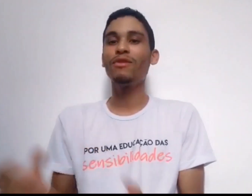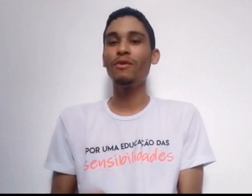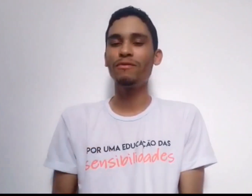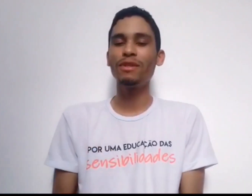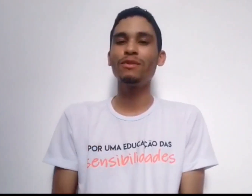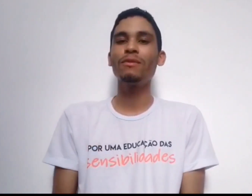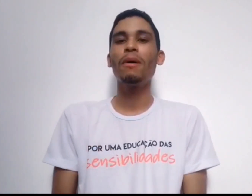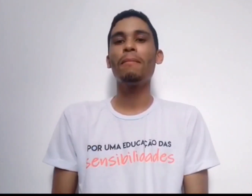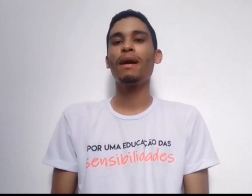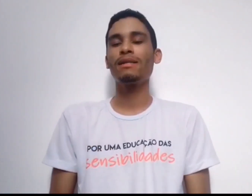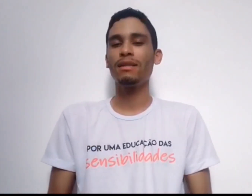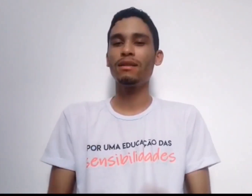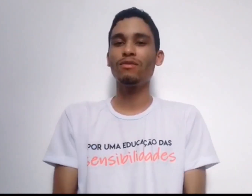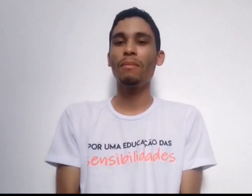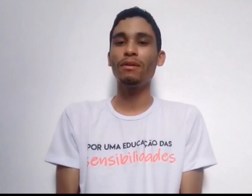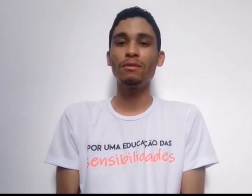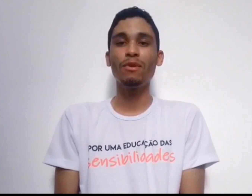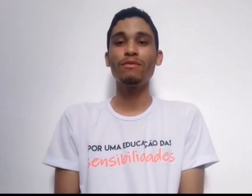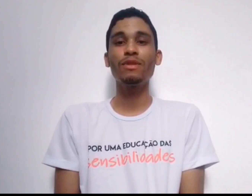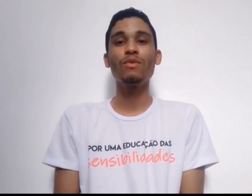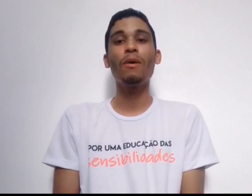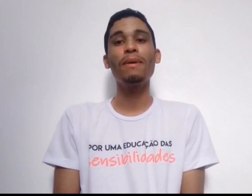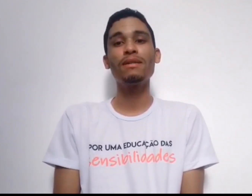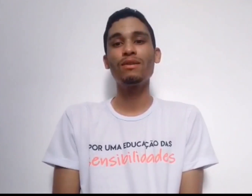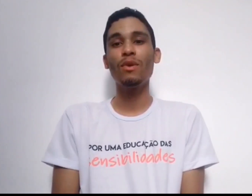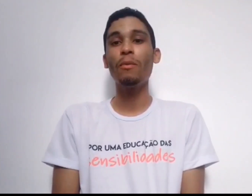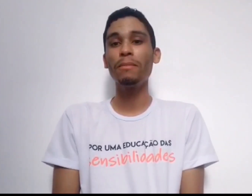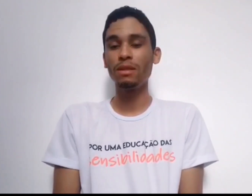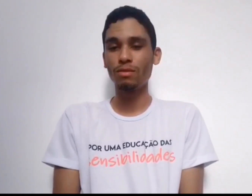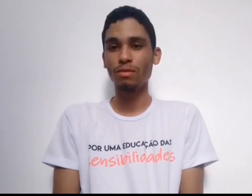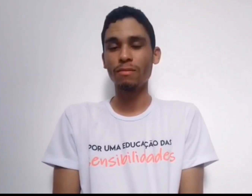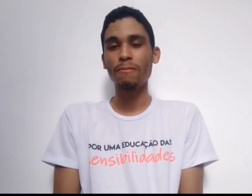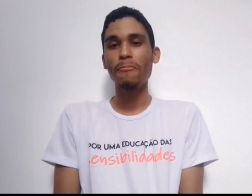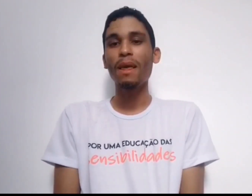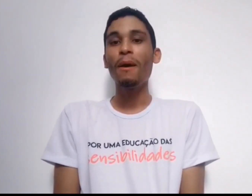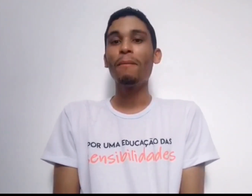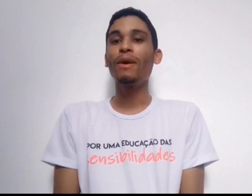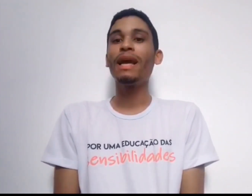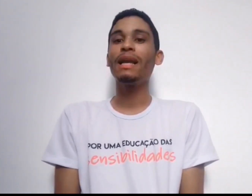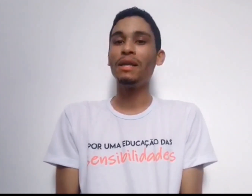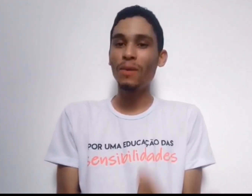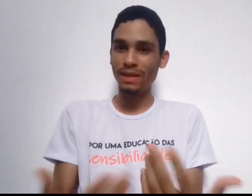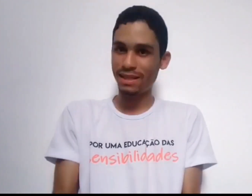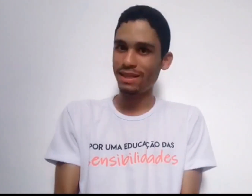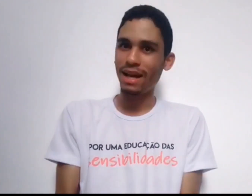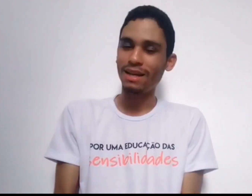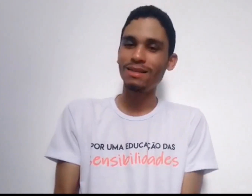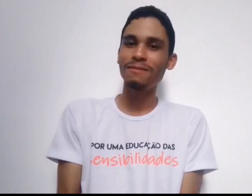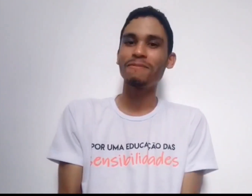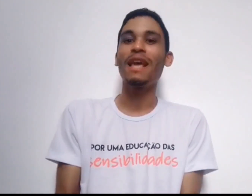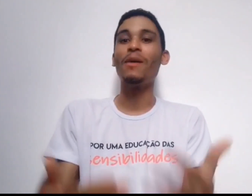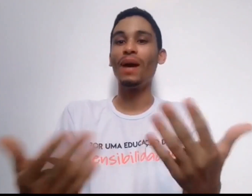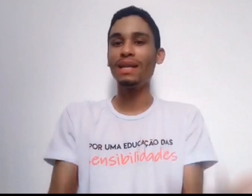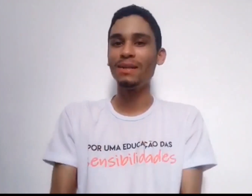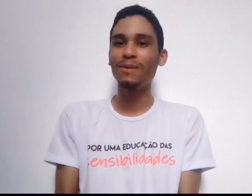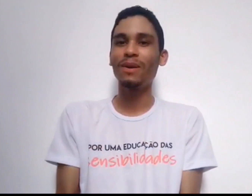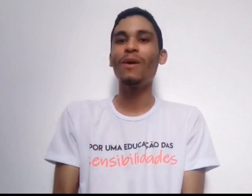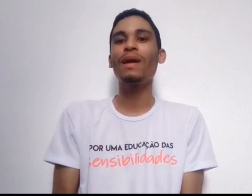foi ouvido para que seja transformado de modo visual, mas isso é um mito. Porque a língua de sinais é uma língua, logo ela